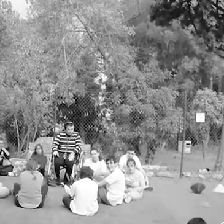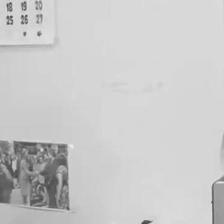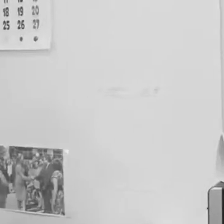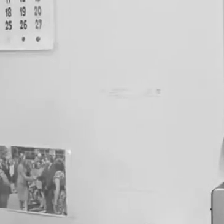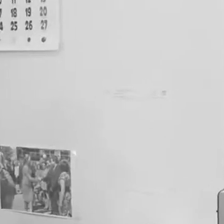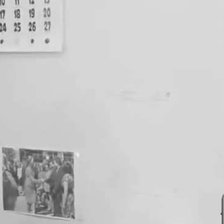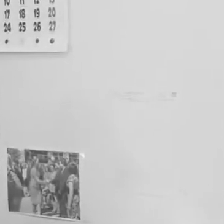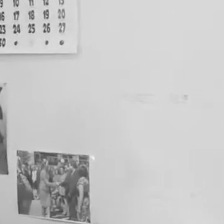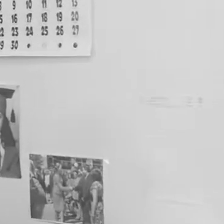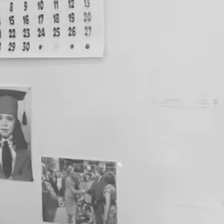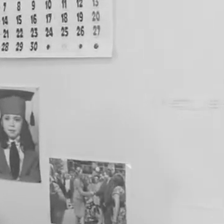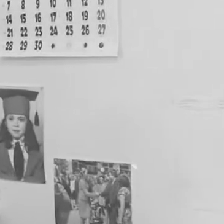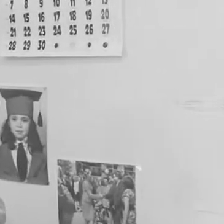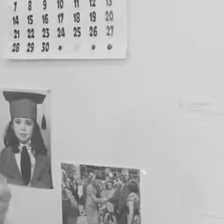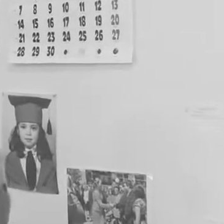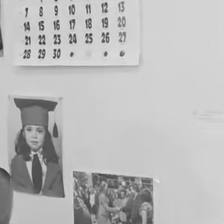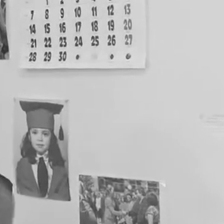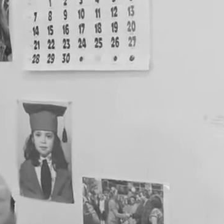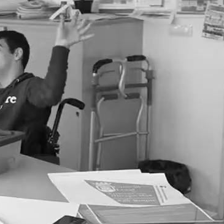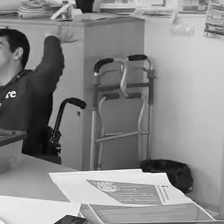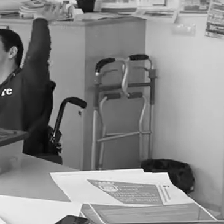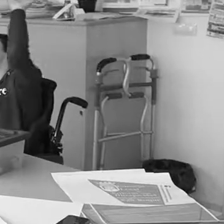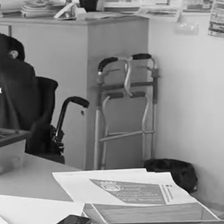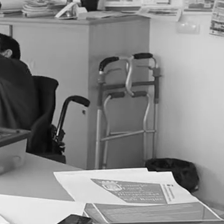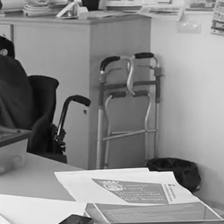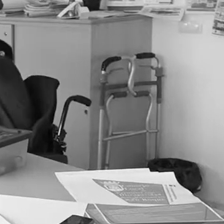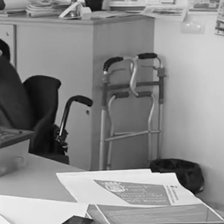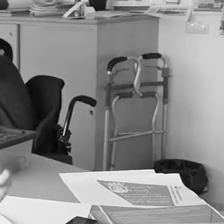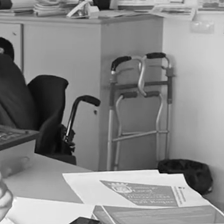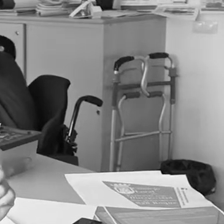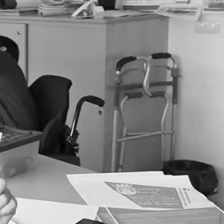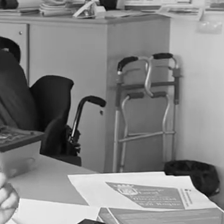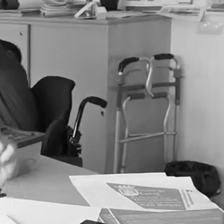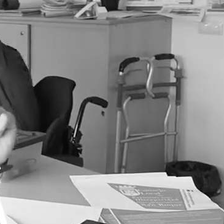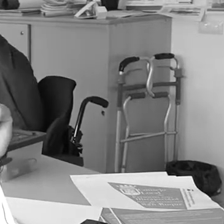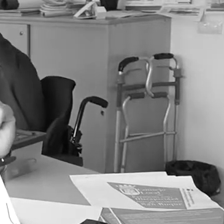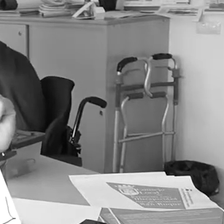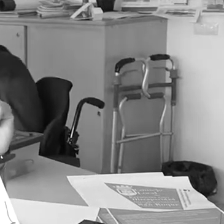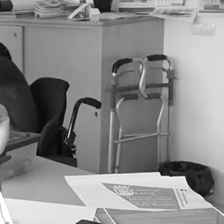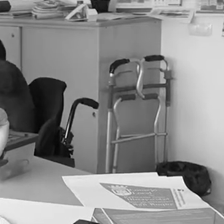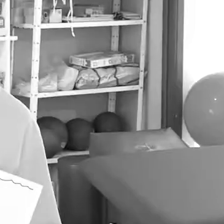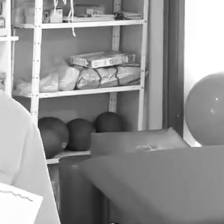Compartir la aventura de la vida a tu lado.